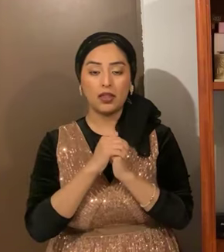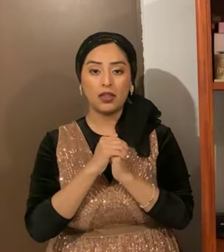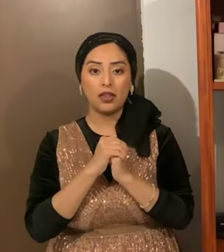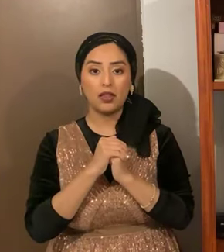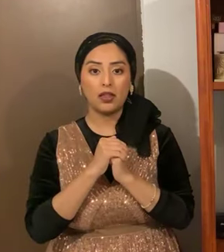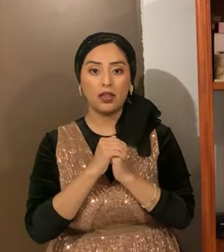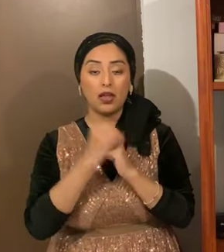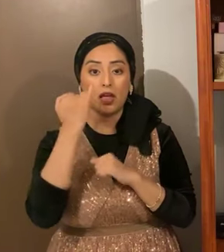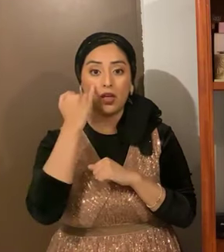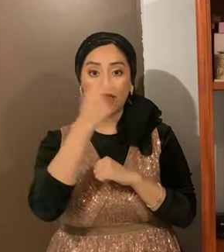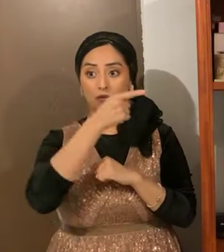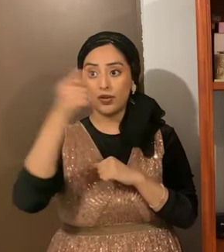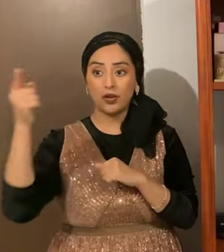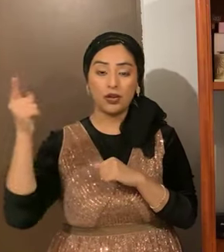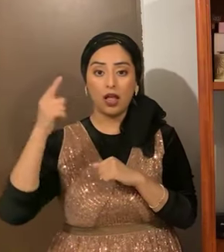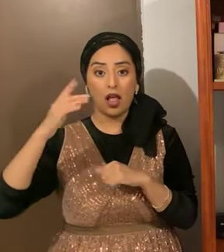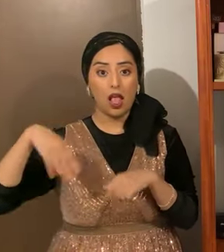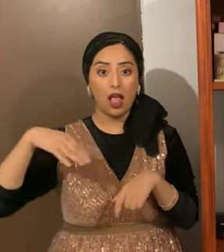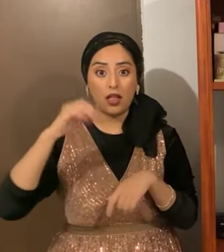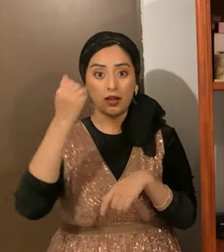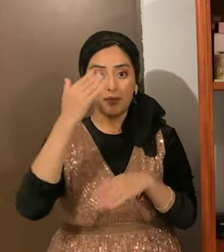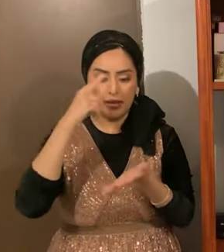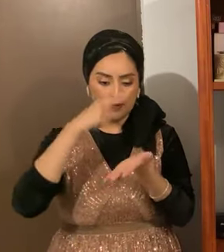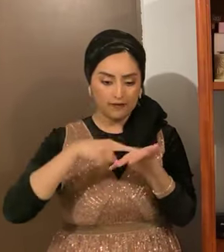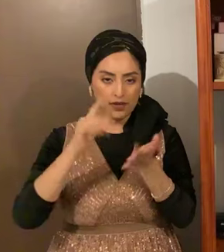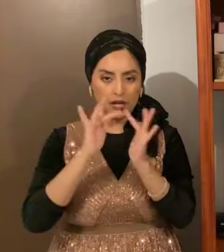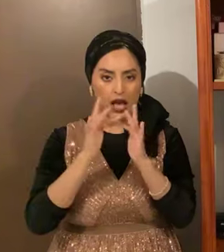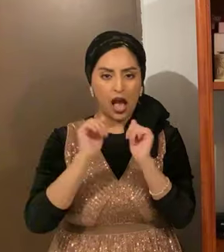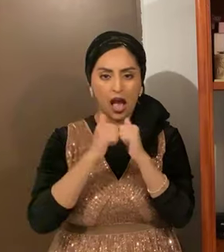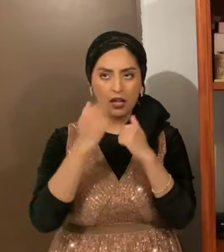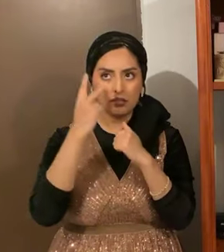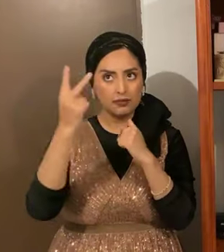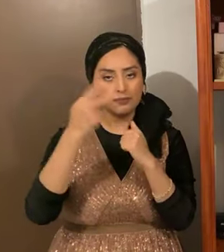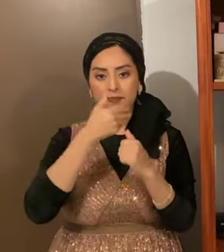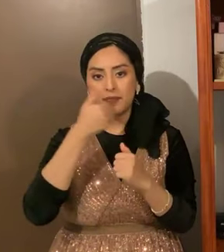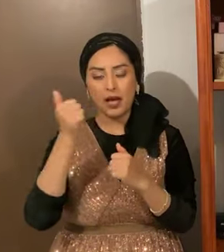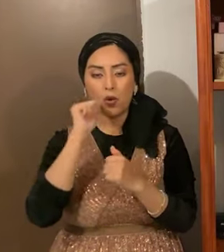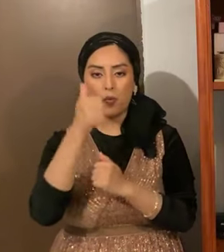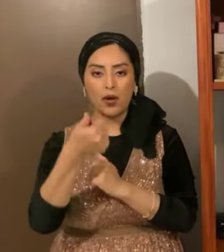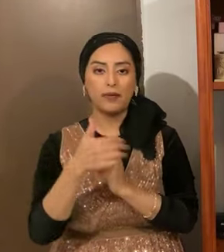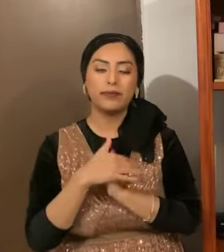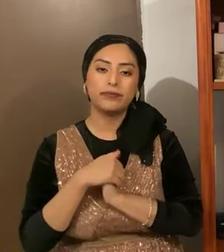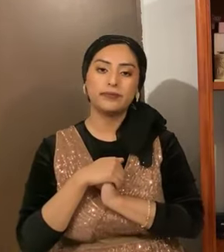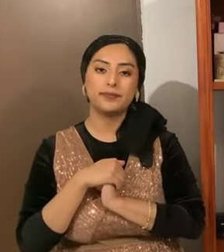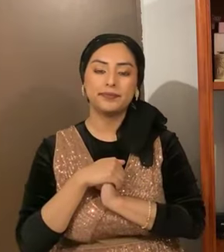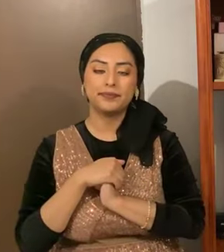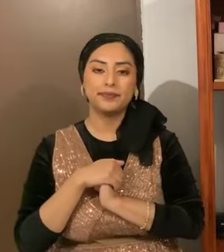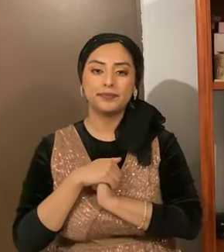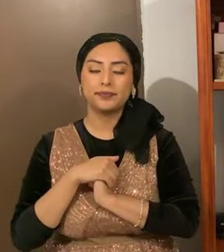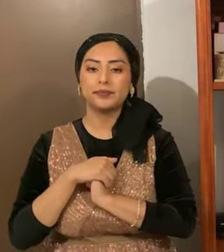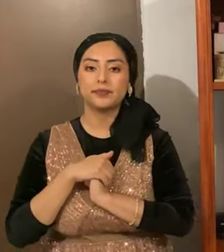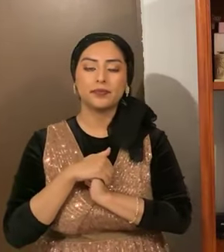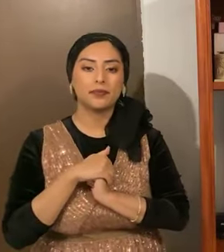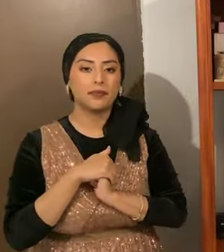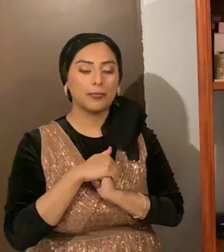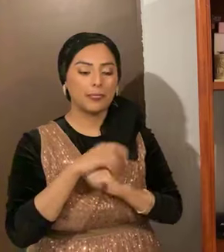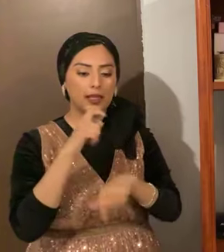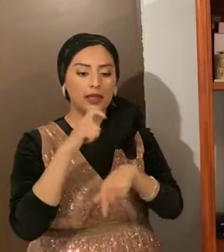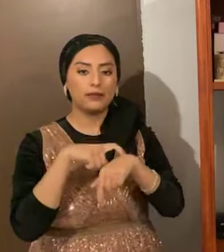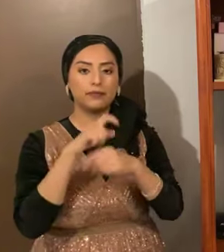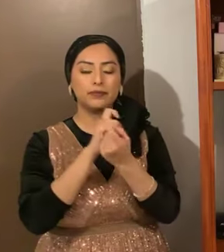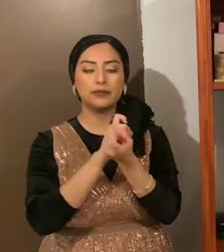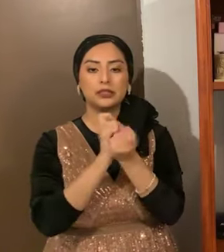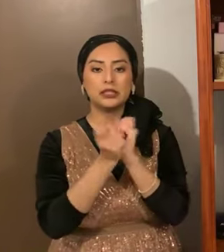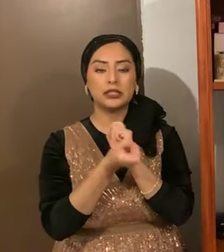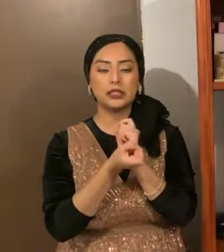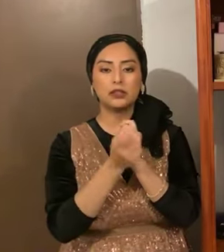buscar eso, ¿verdad? Cómo lo vas a poder ver mejor, etcétera, etcétera. Pero es un cambio de tiempos,